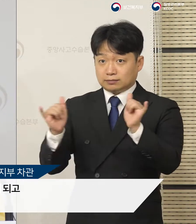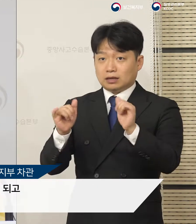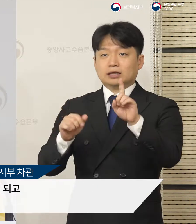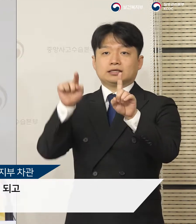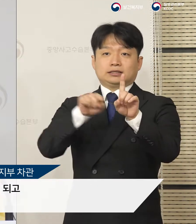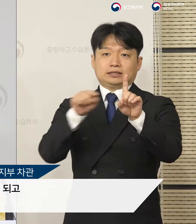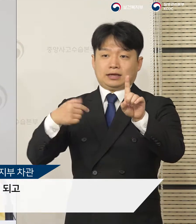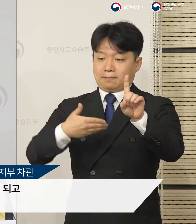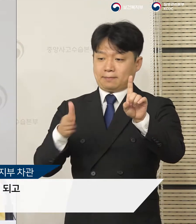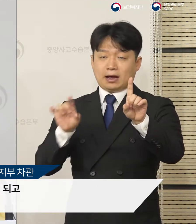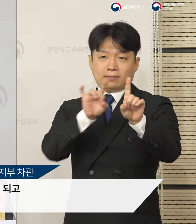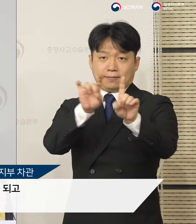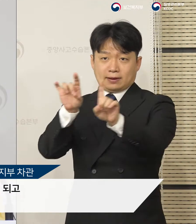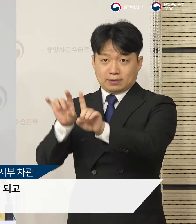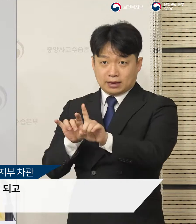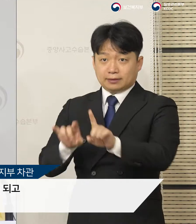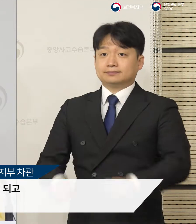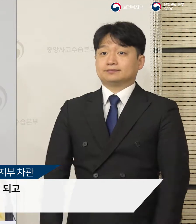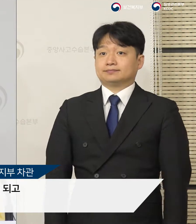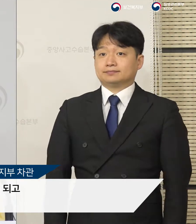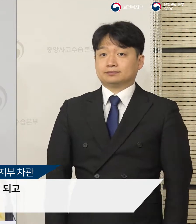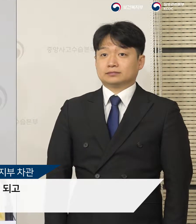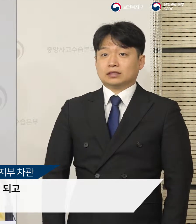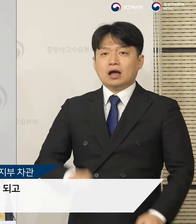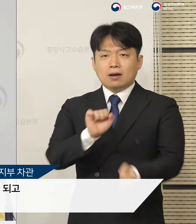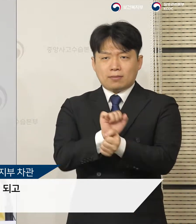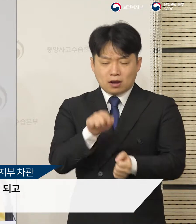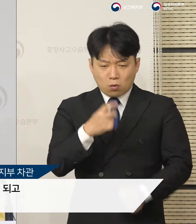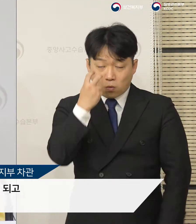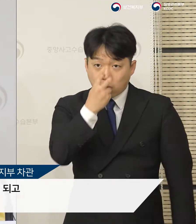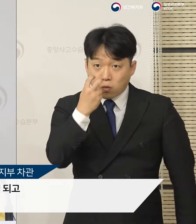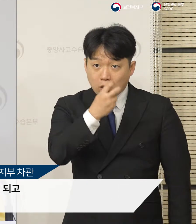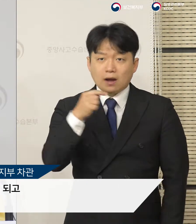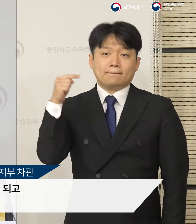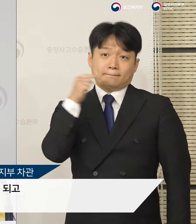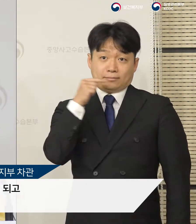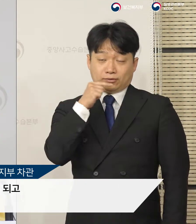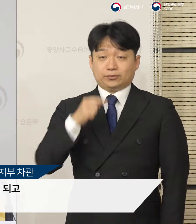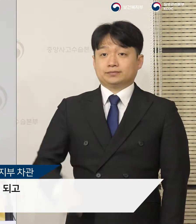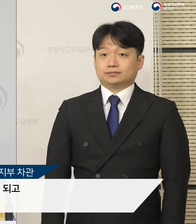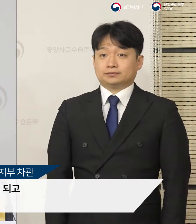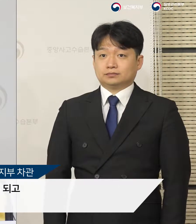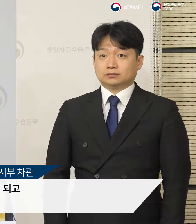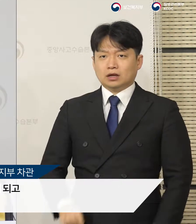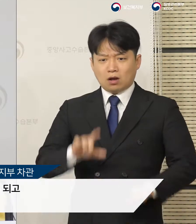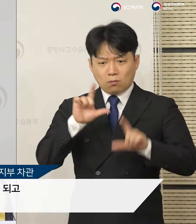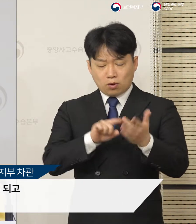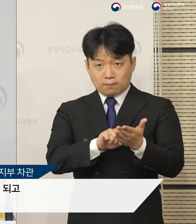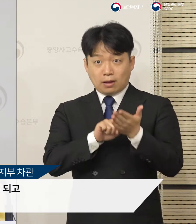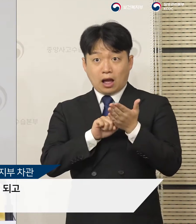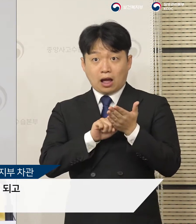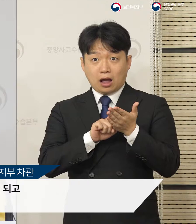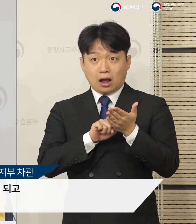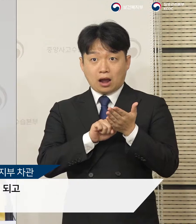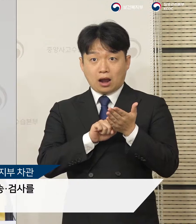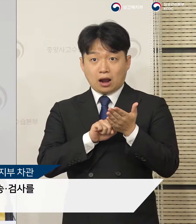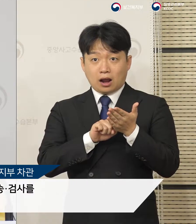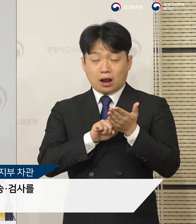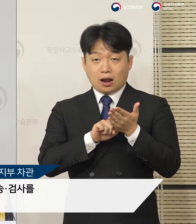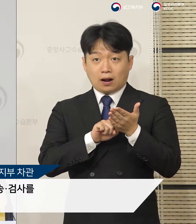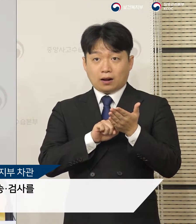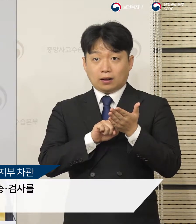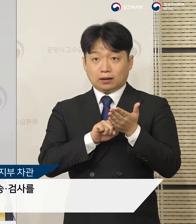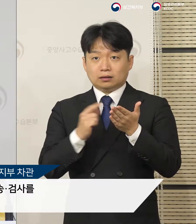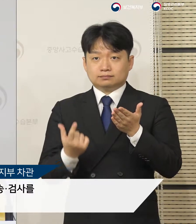교민들은 1인 1실을 기본 원칙으로 생활하게 되고 방역 관리를 철저히 하면서 증상이 발생하면